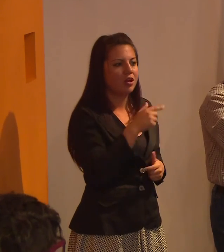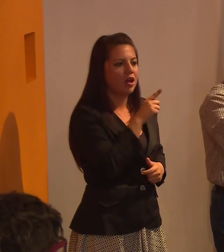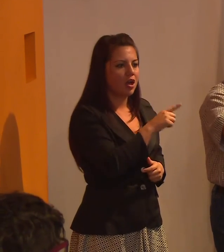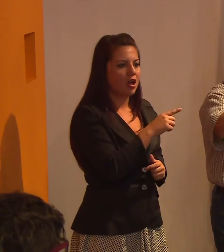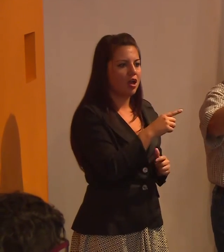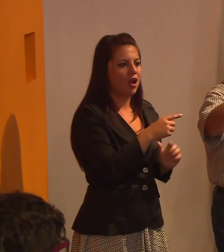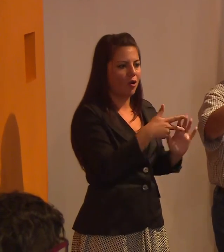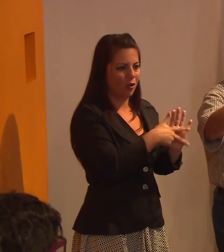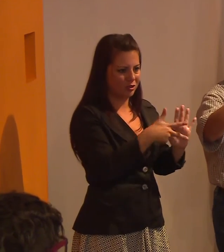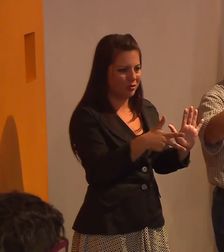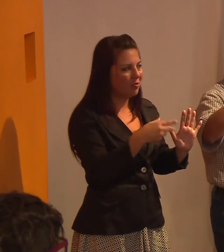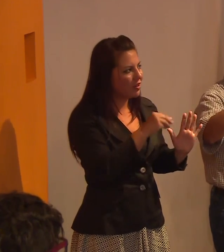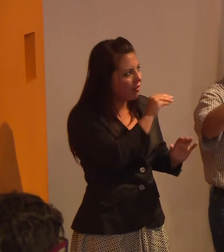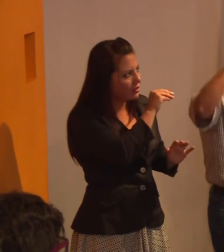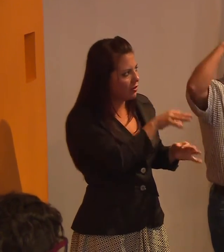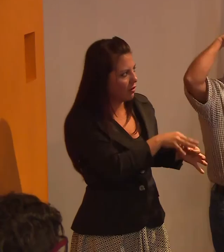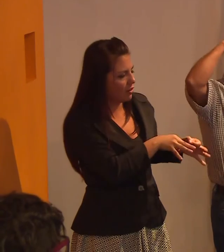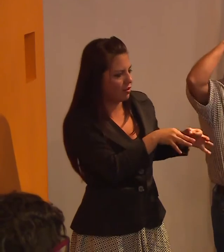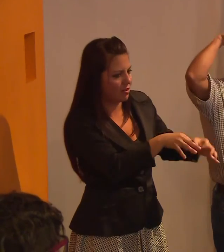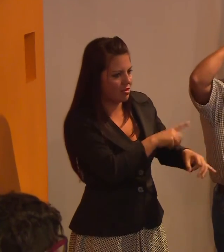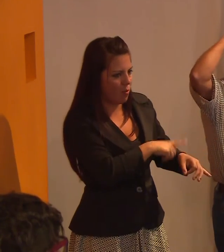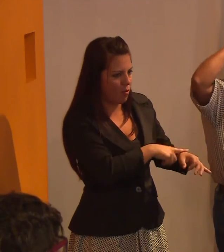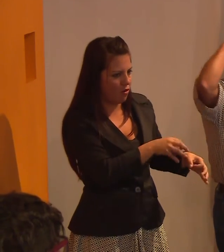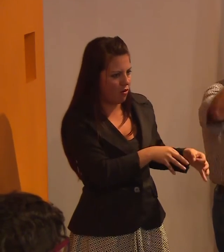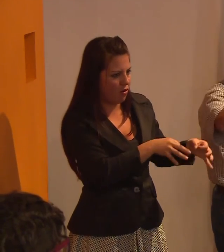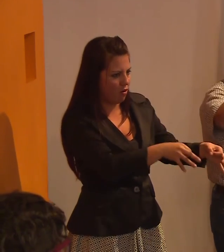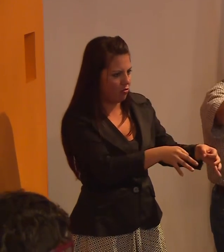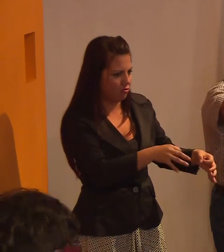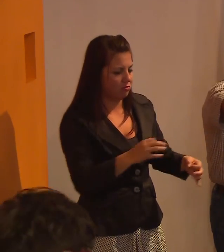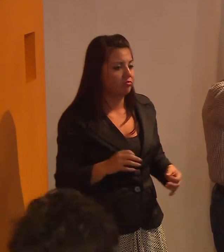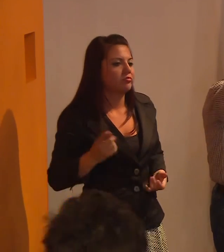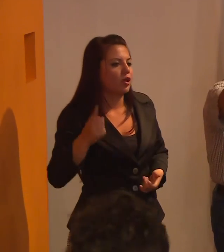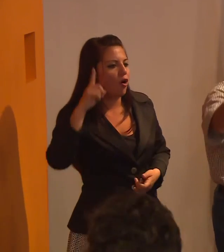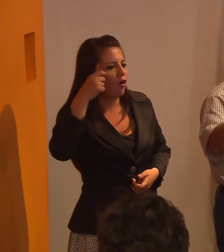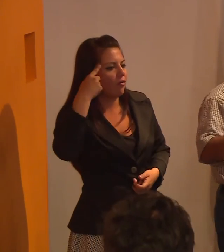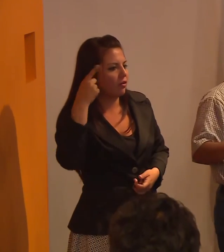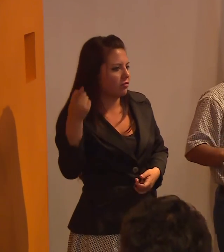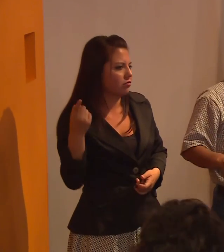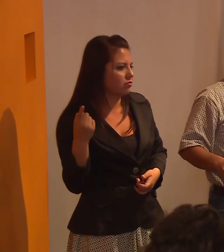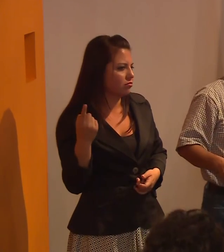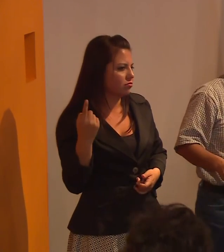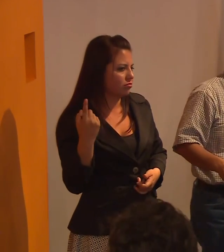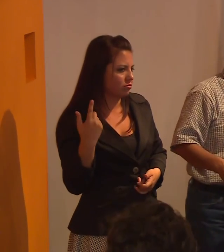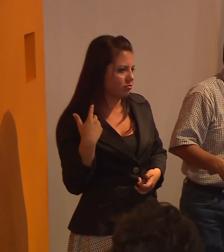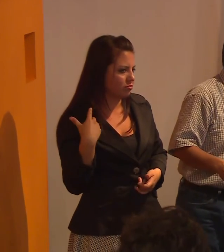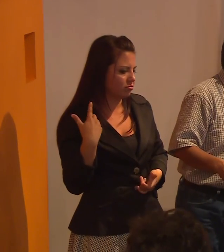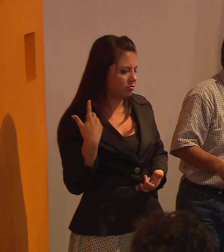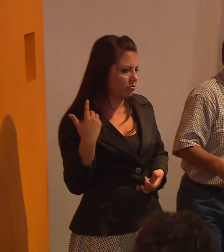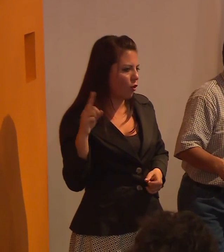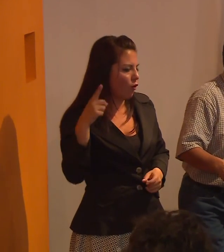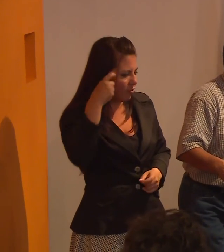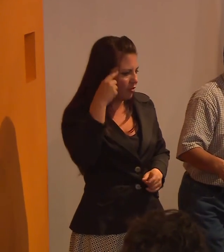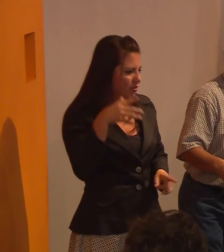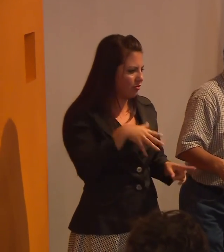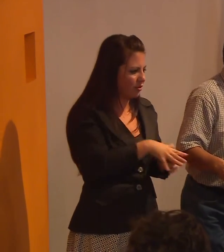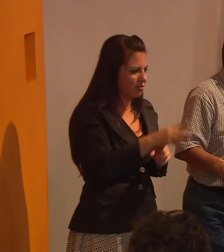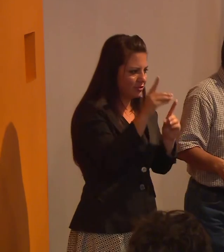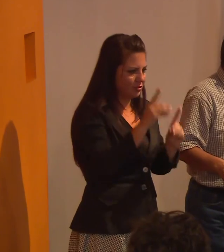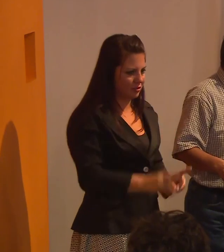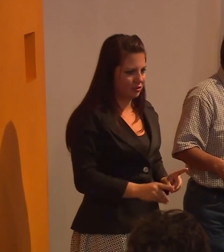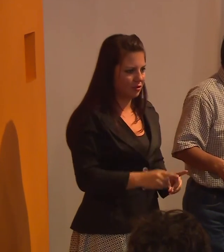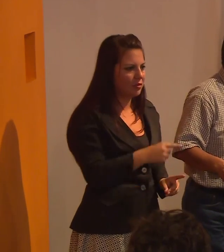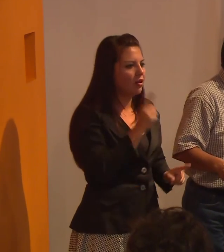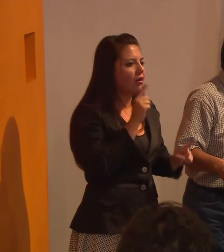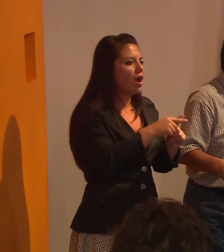para que le prorroguen ese plazo según el cual el gobierno metió la mano en la manera como se distribuyen los recursos que son para agua